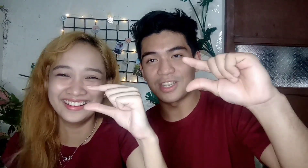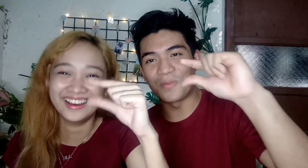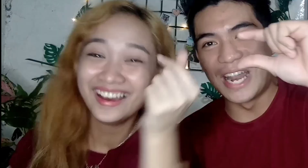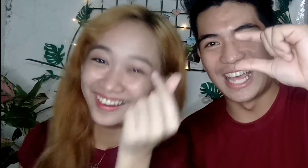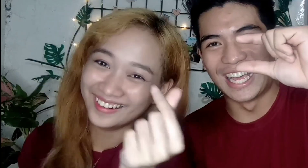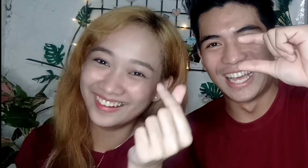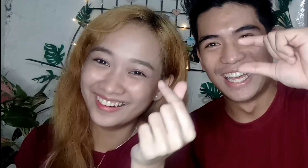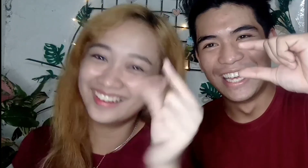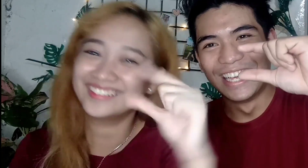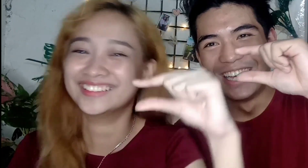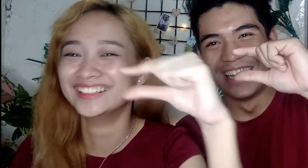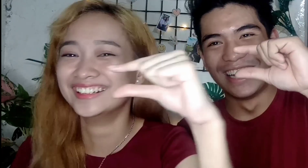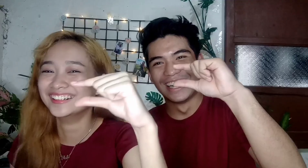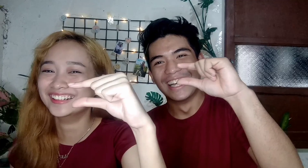ganyan.